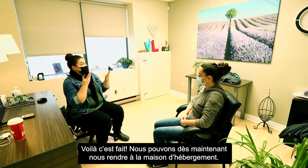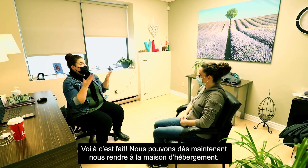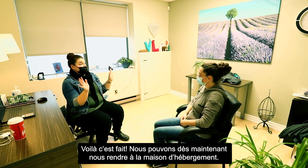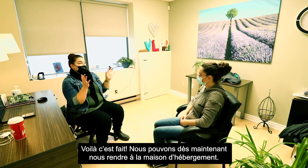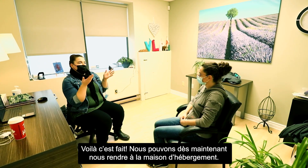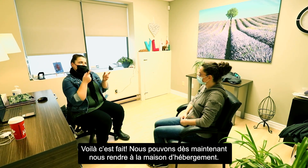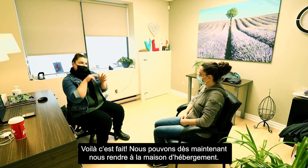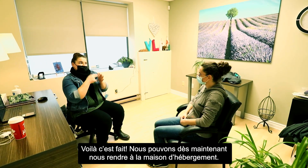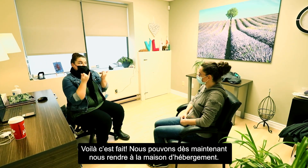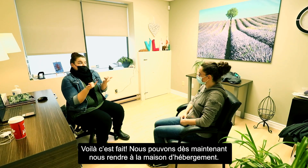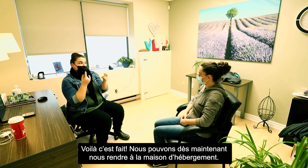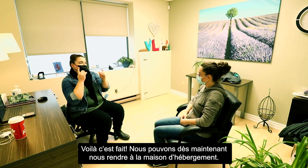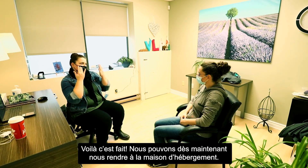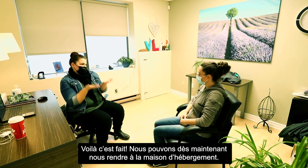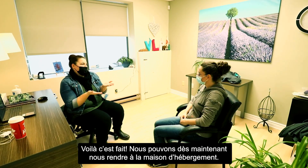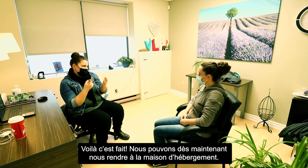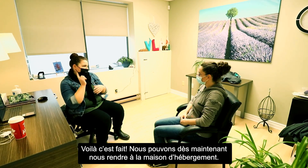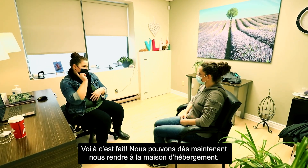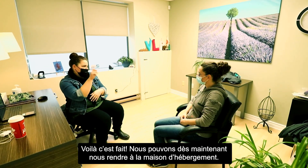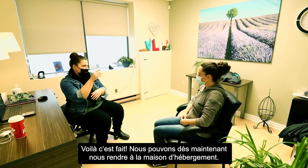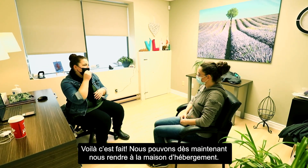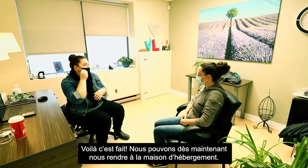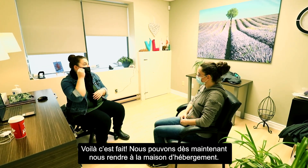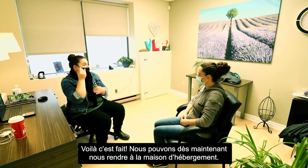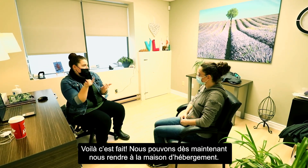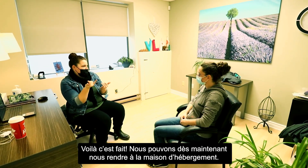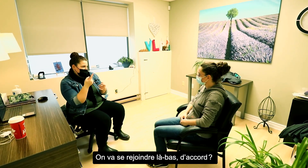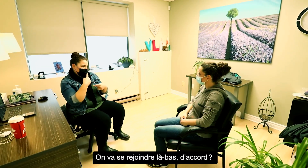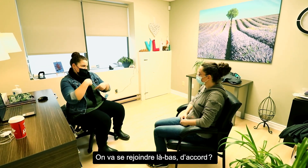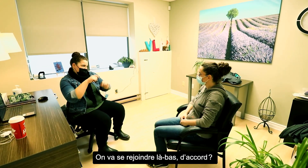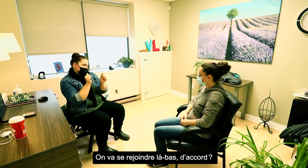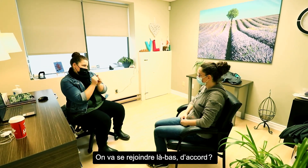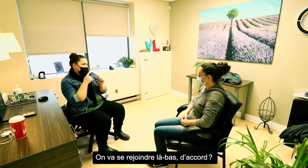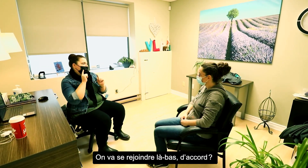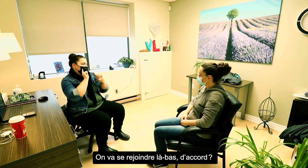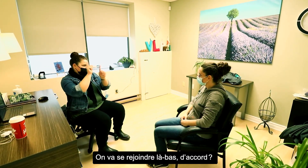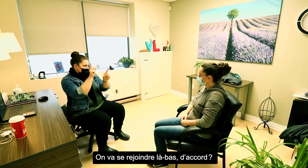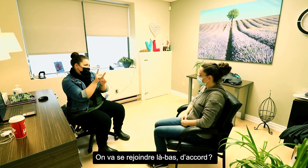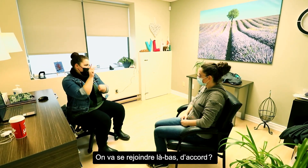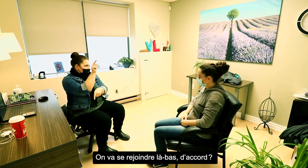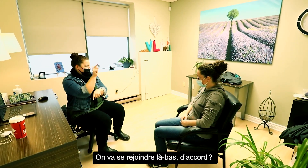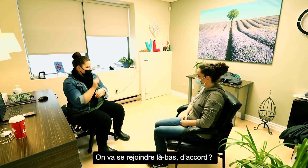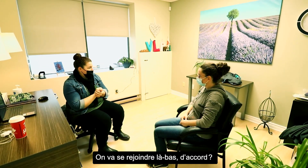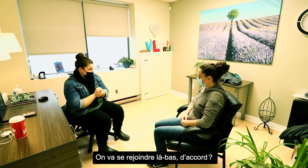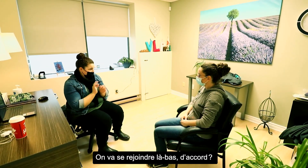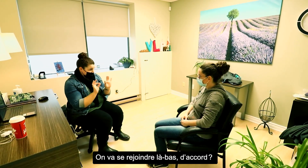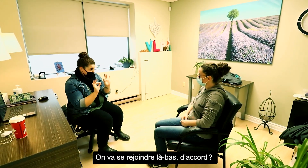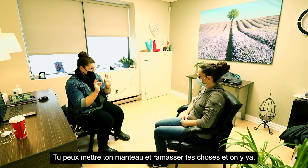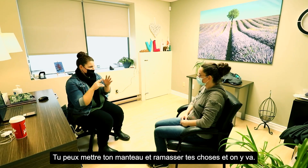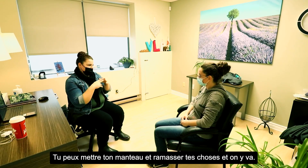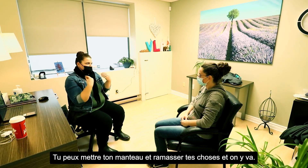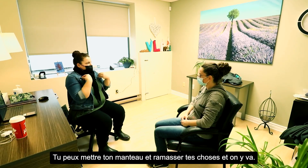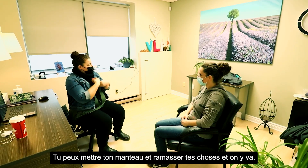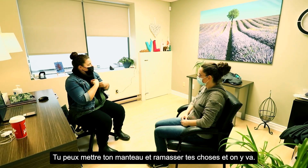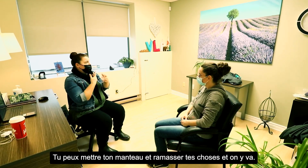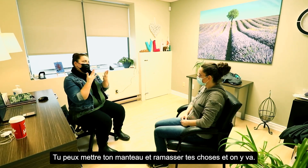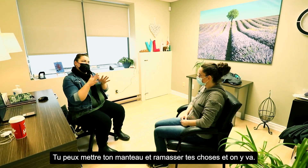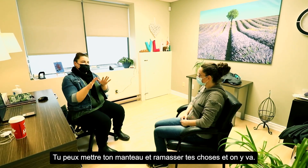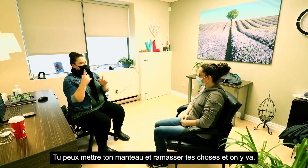Donc, maintenant qu'on a terminé les appels, on s'en va directement à la maison d'hébergement. On va se rejoindre là-bas, d'accord? Donc, tu peux mettre ton manteau,